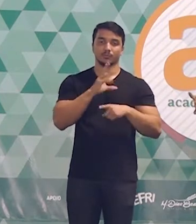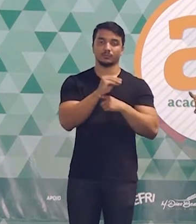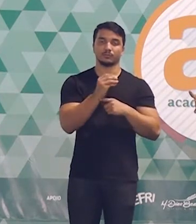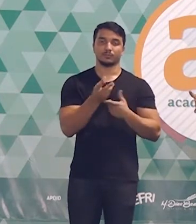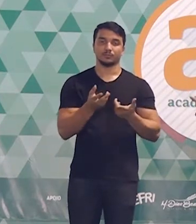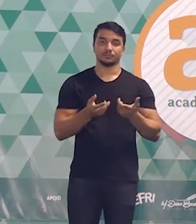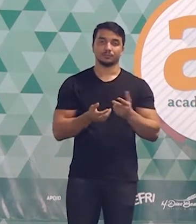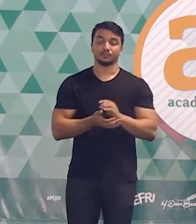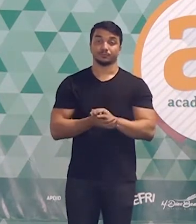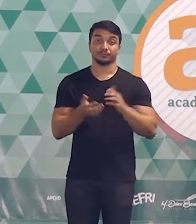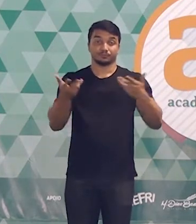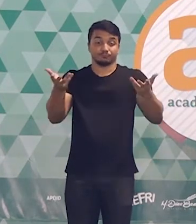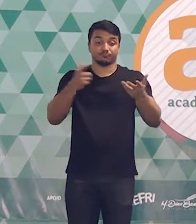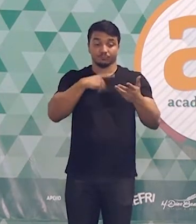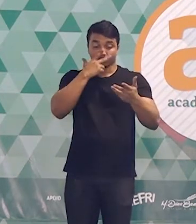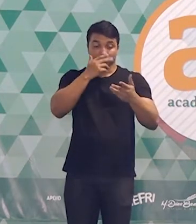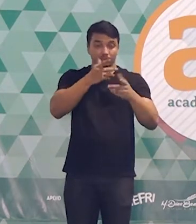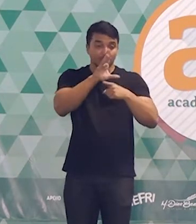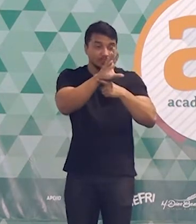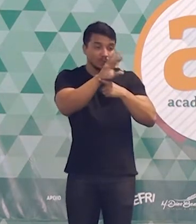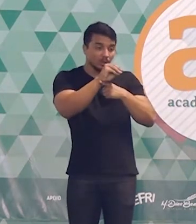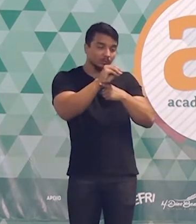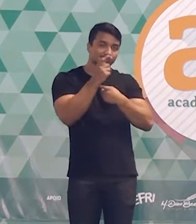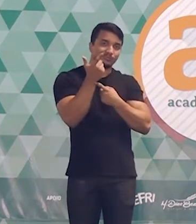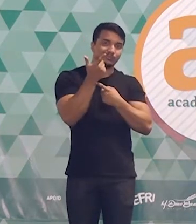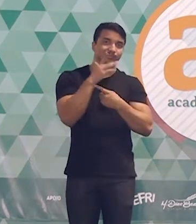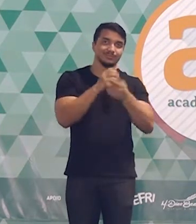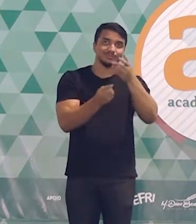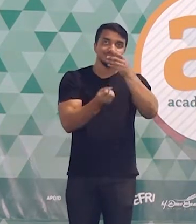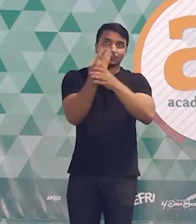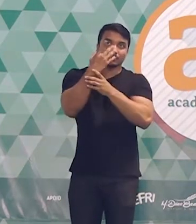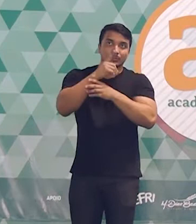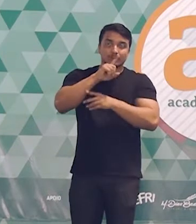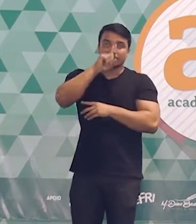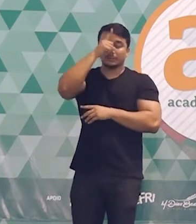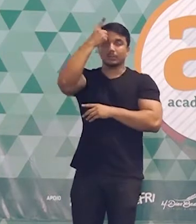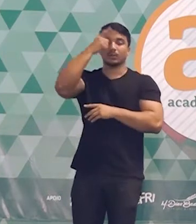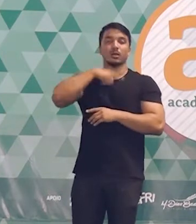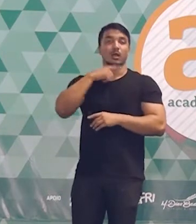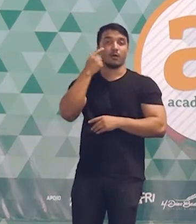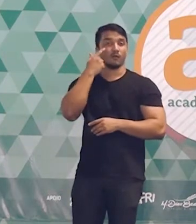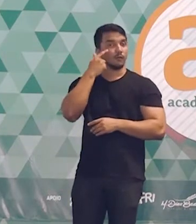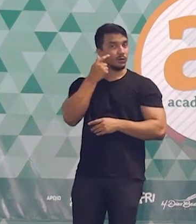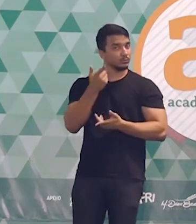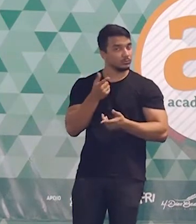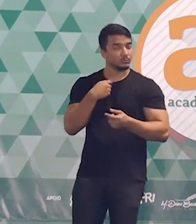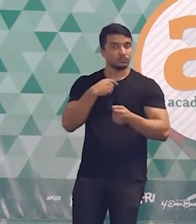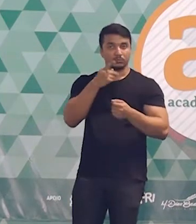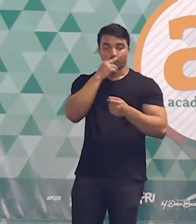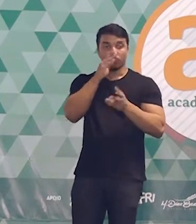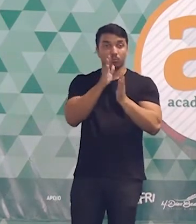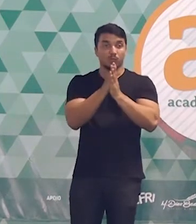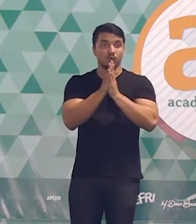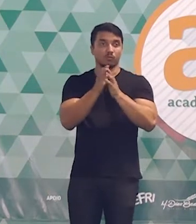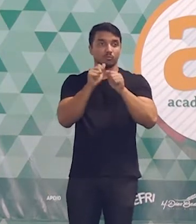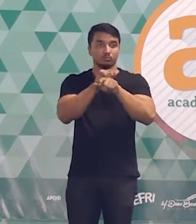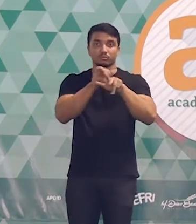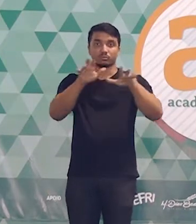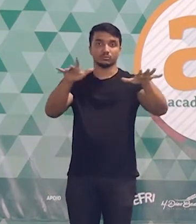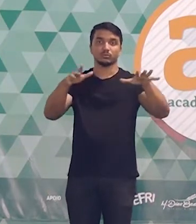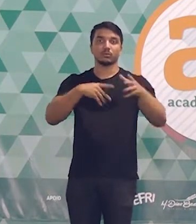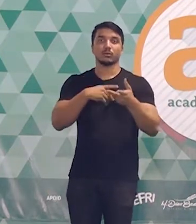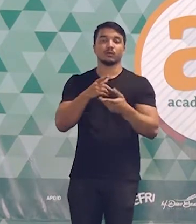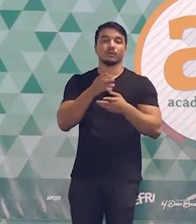fotográfica. Quando a máquina fotográfica foi inventada, e eu digo uma coisa para você, por favor espalhe isso pelas